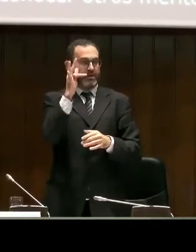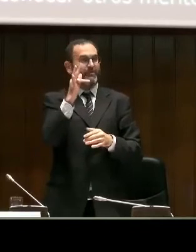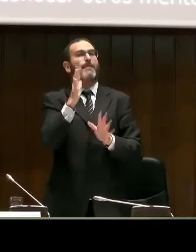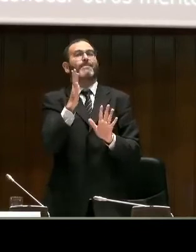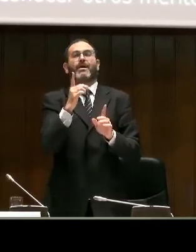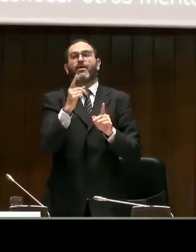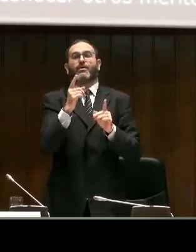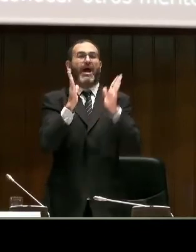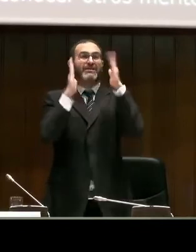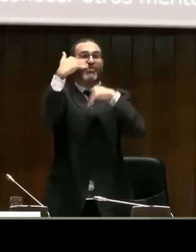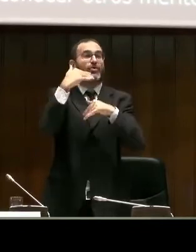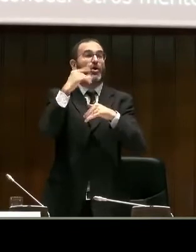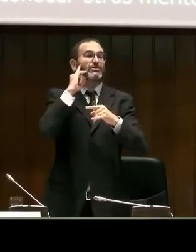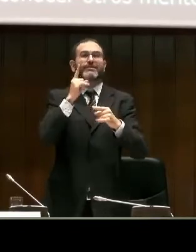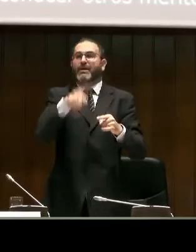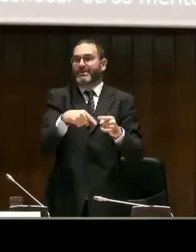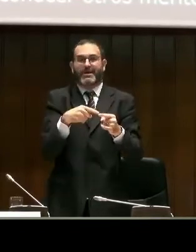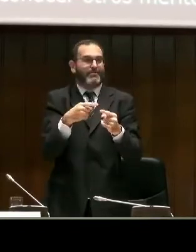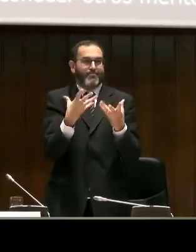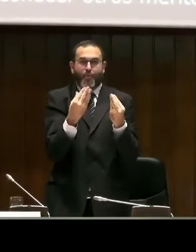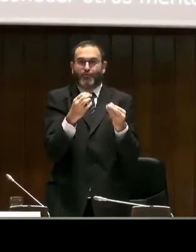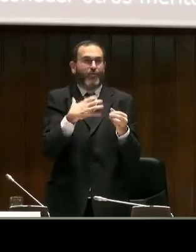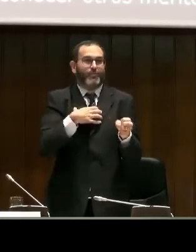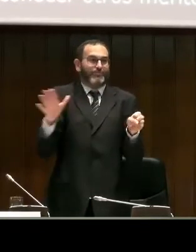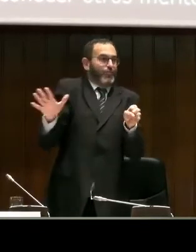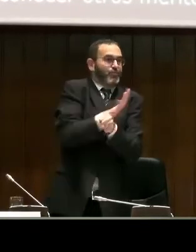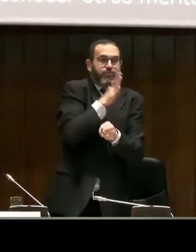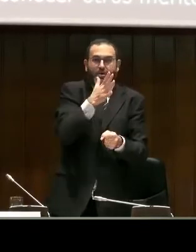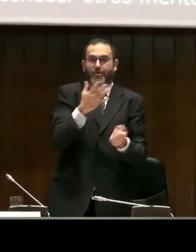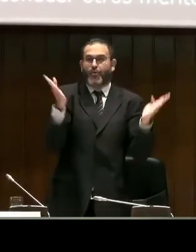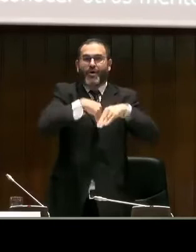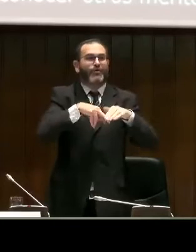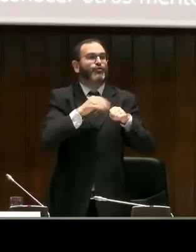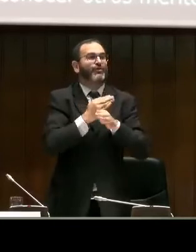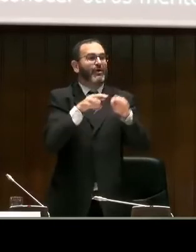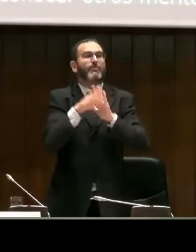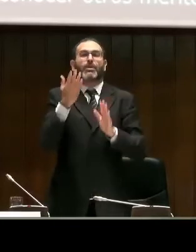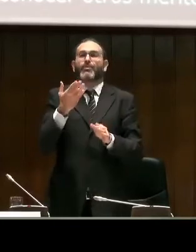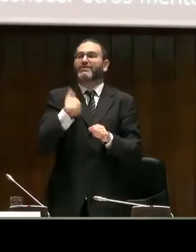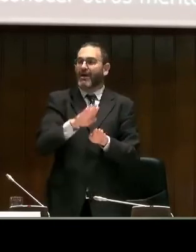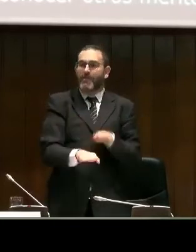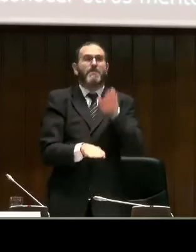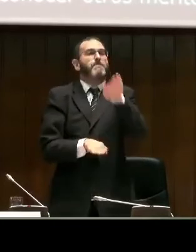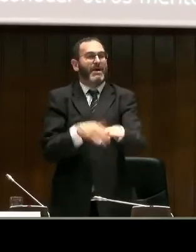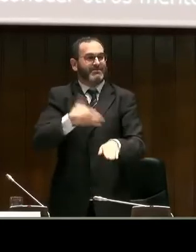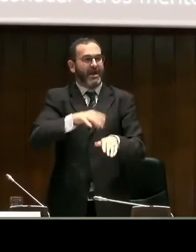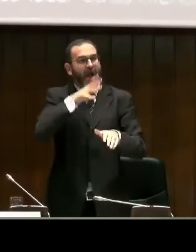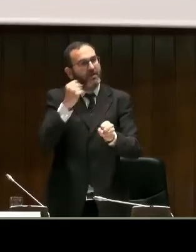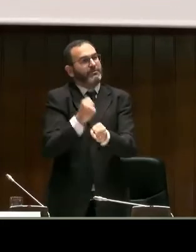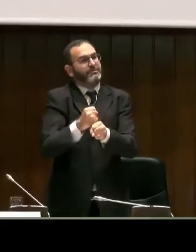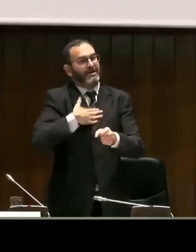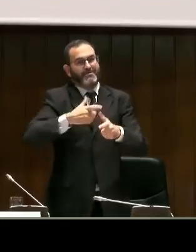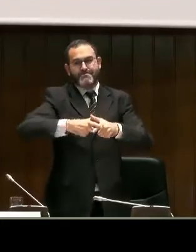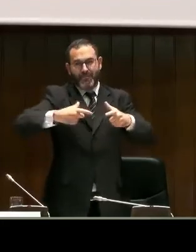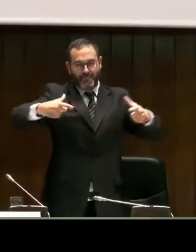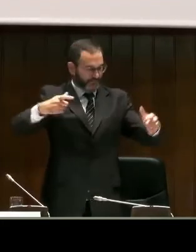la respuesta ha sido tremenda, muy positiva en el territorio en cuanto a la atención de llamadas, hasta el nivel de no poder cubrirlas todas